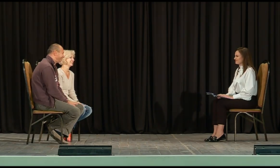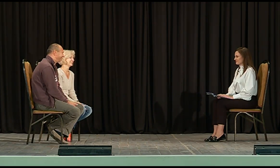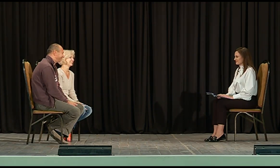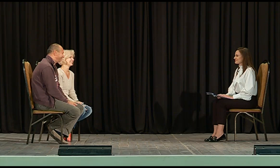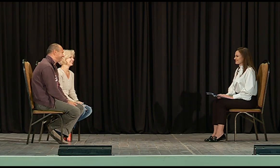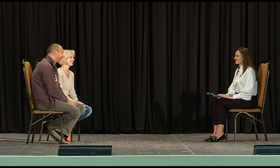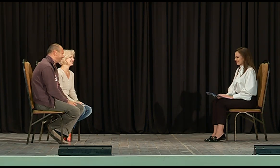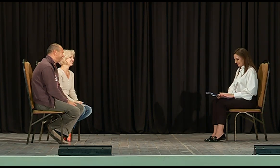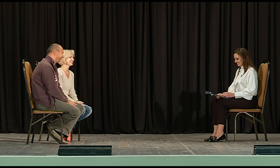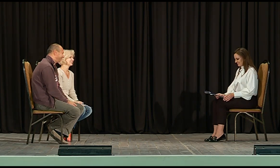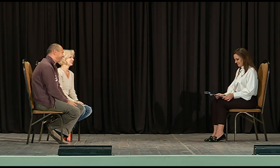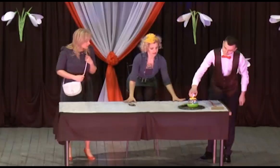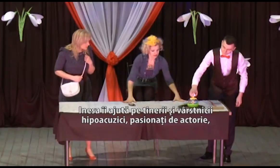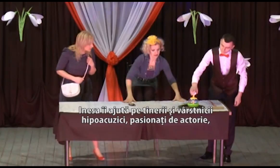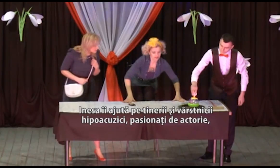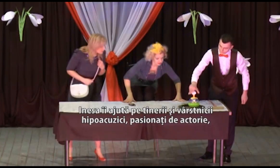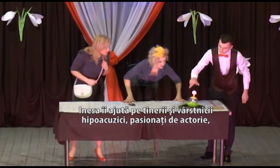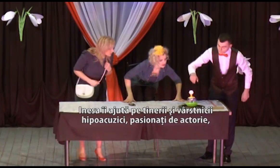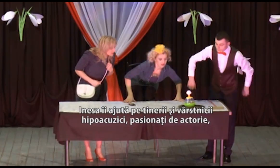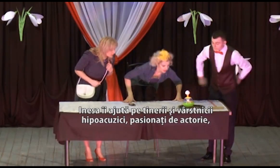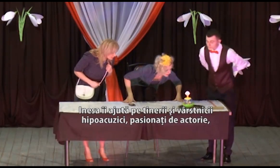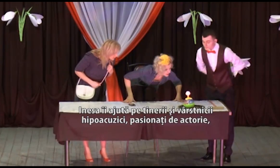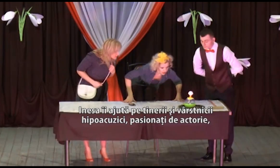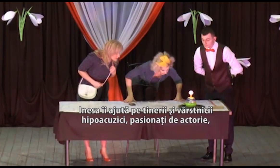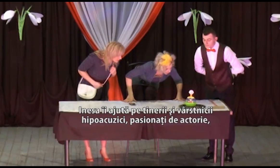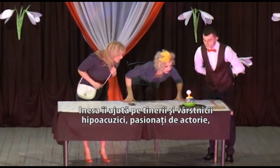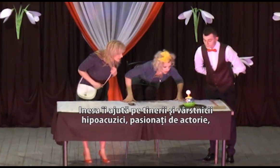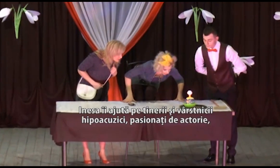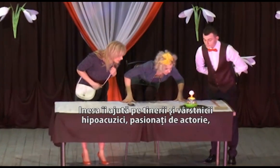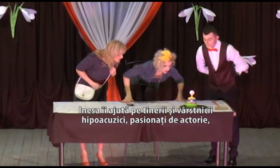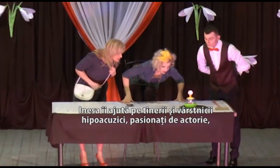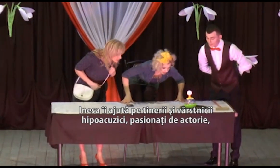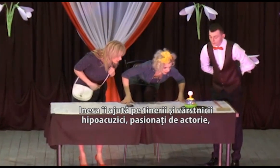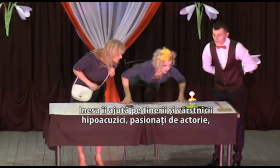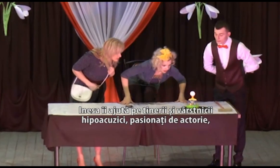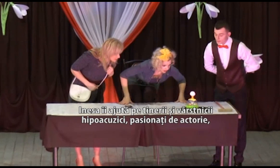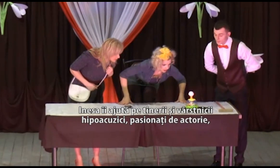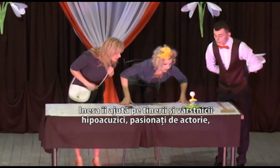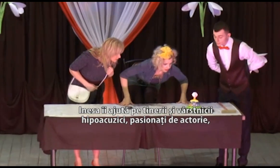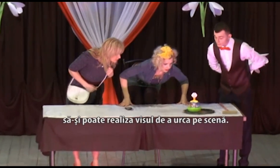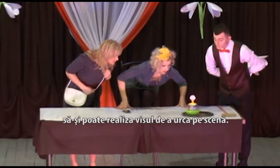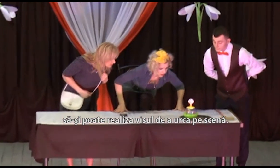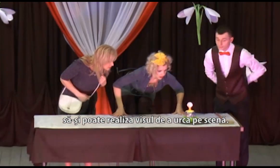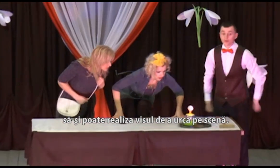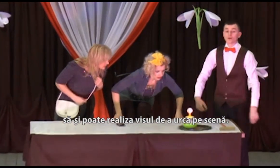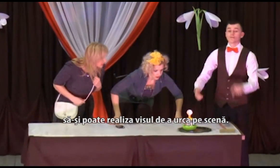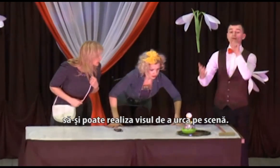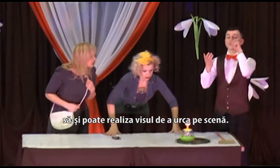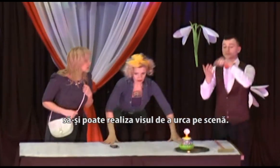și glumim. Inesa îi ajută pe tinerii și vârstnicii hipoacuzici, pasionați de actorie, să-și poată realiza visul